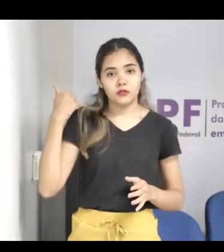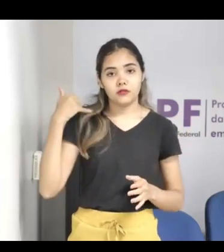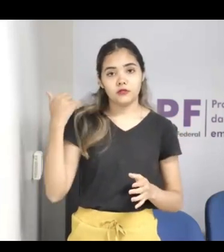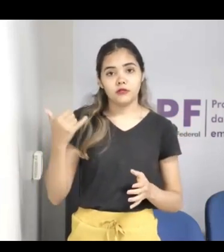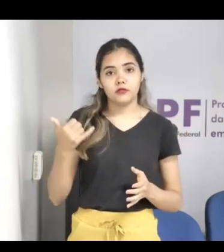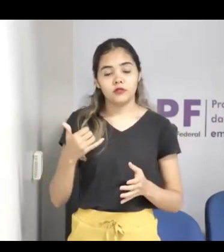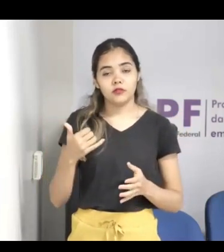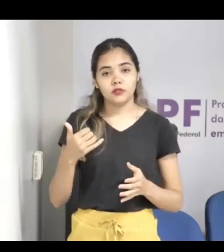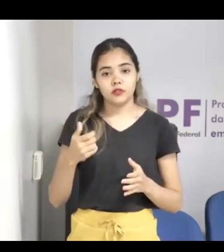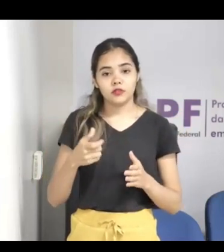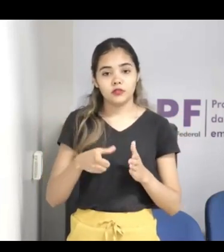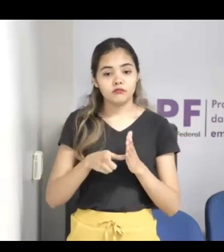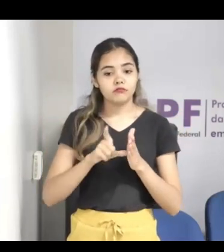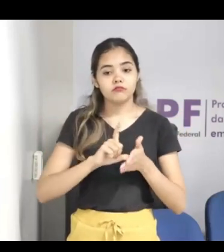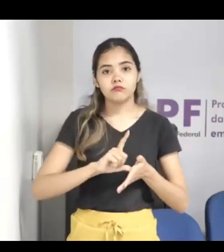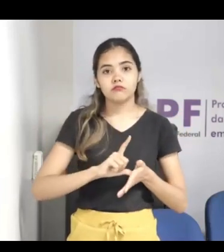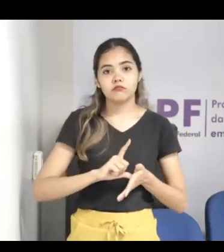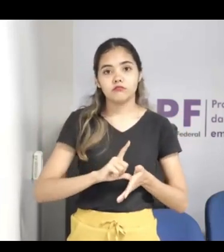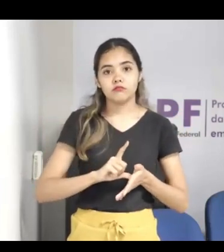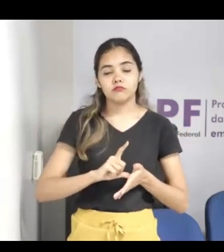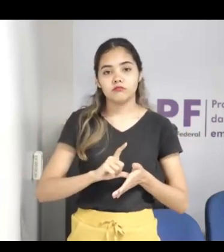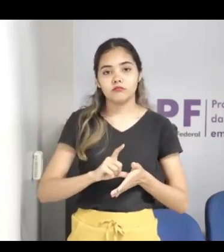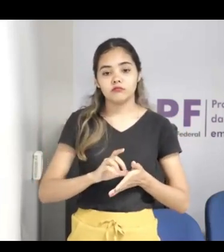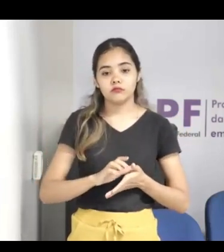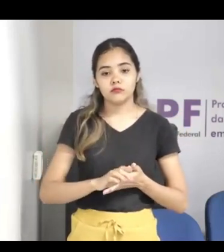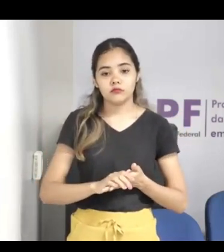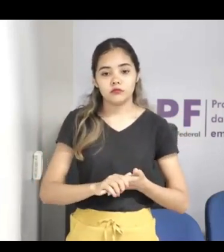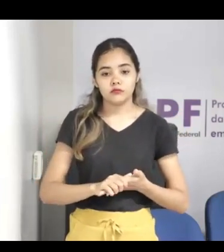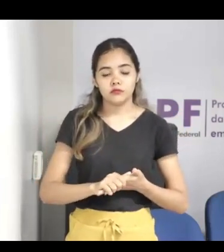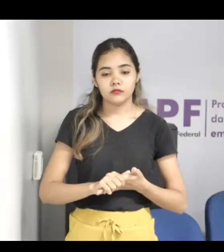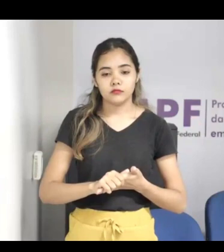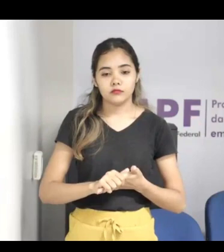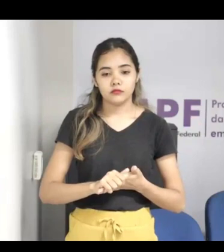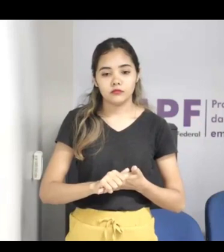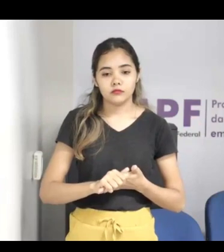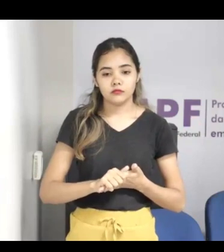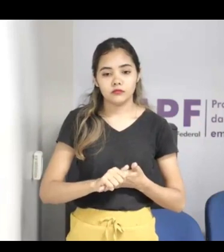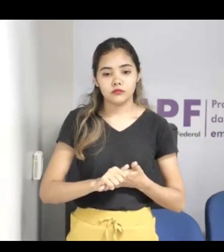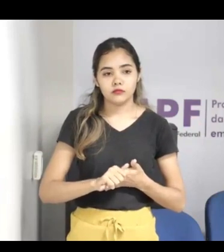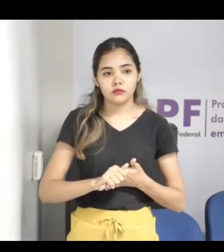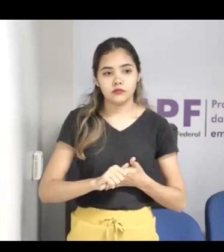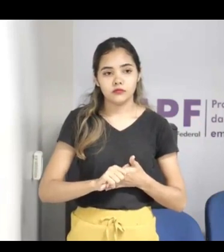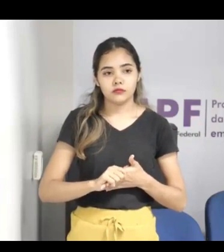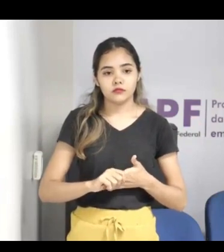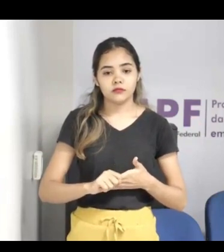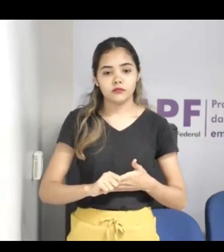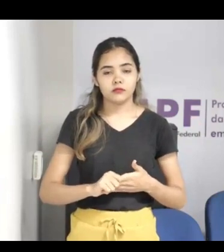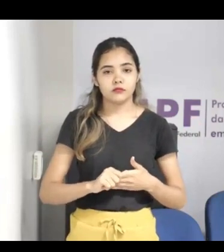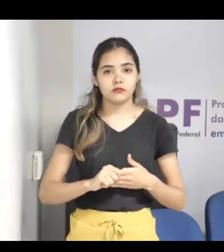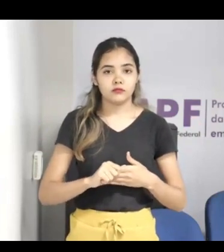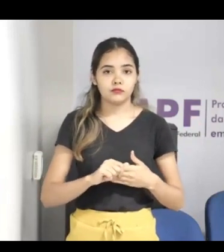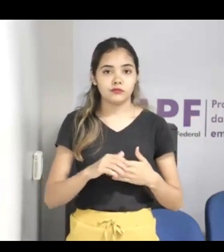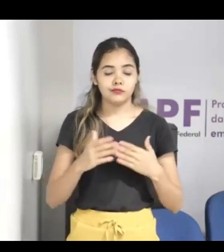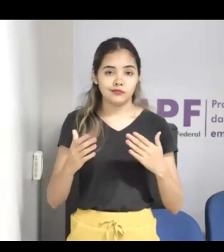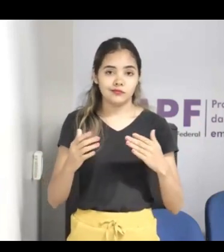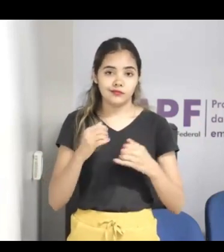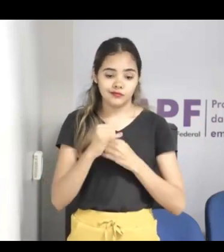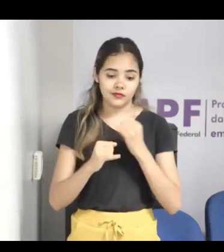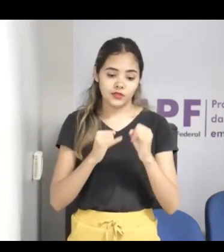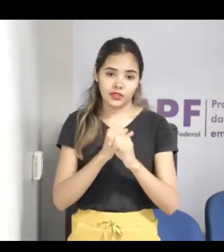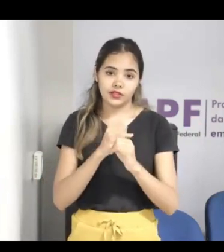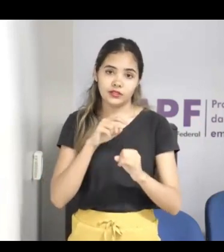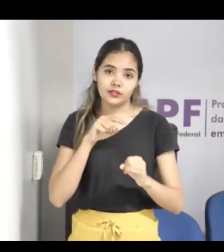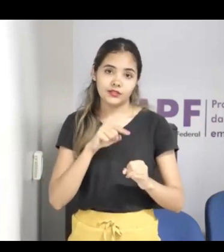muito difícil evitar que a criança entre nesse mundo, né, e é um mundo onde ela está totalmente desprotegida, a gente fala que ela está